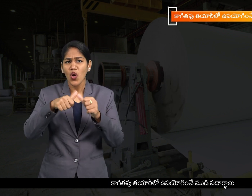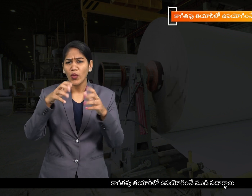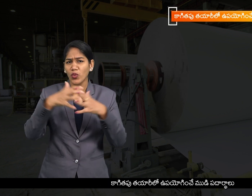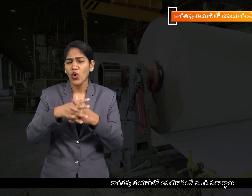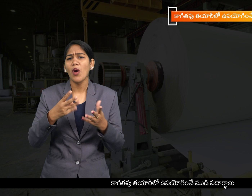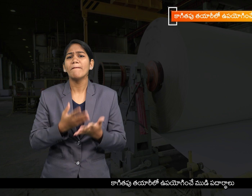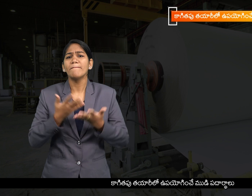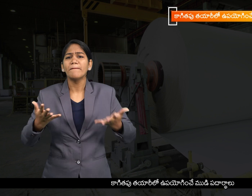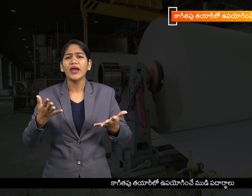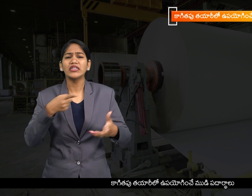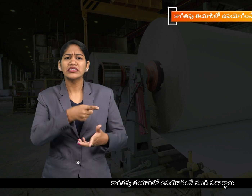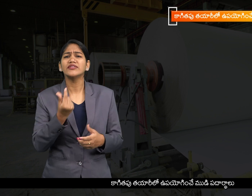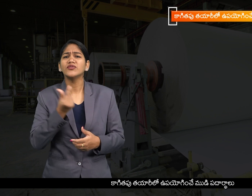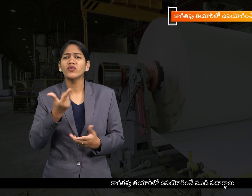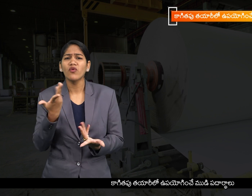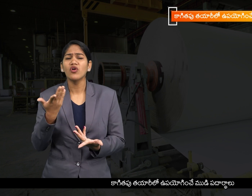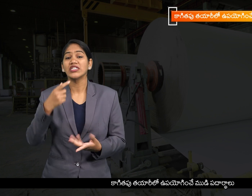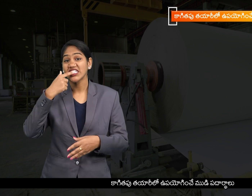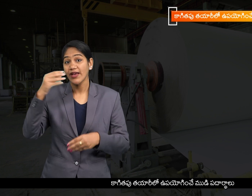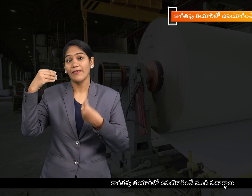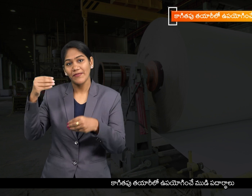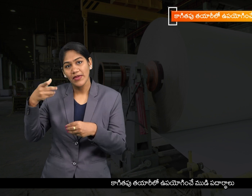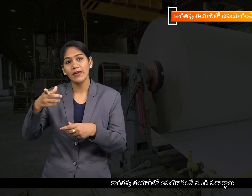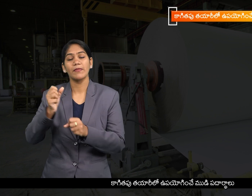కాగితపు తయారీలో ఉపయోగించే ముడి పదార్థాలు.